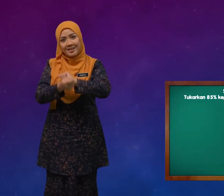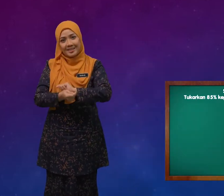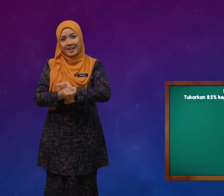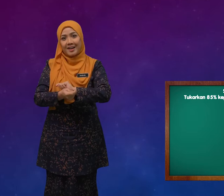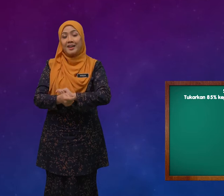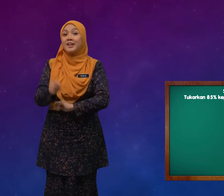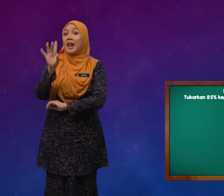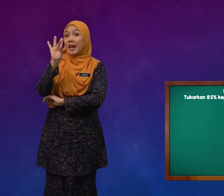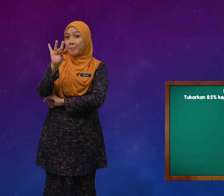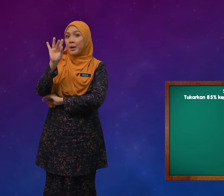Tukarkan